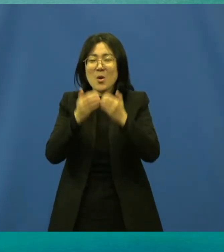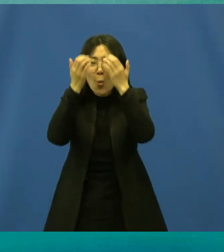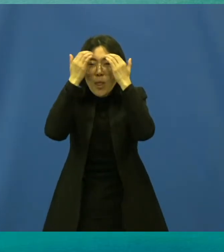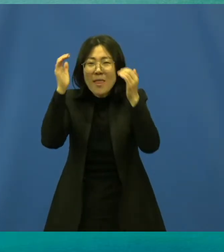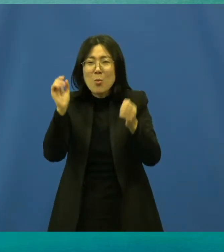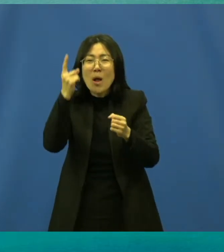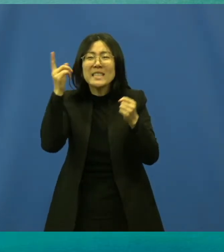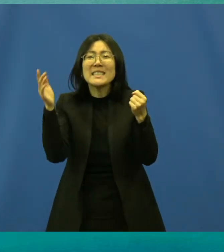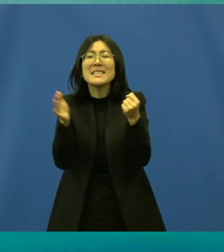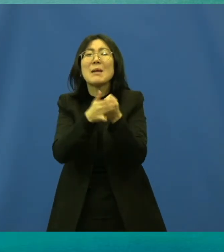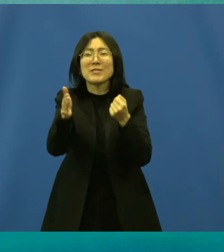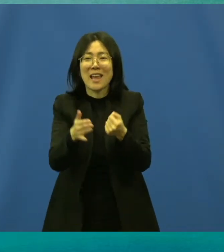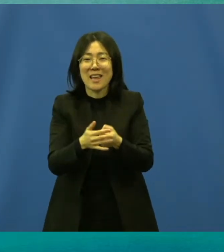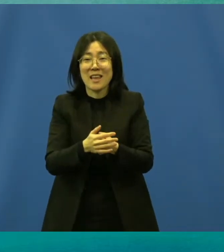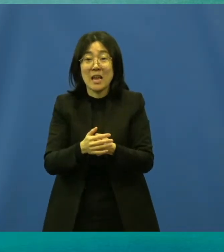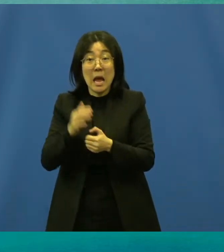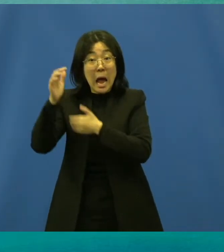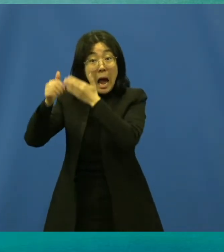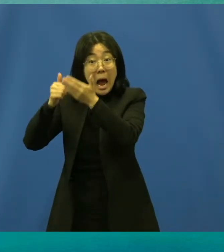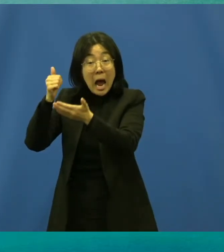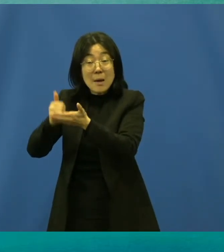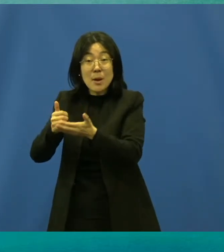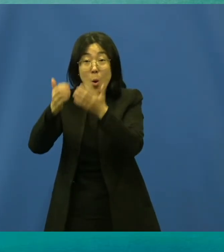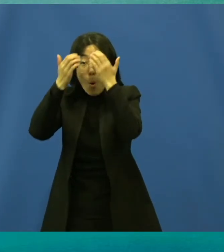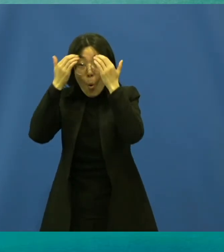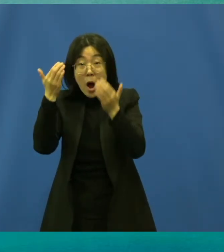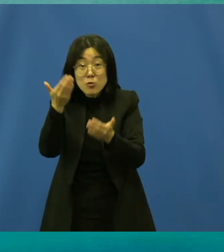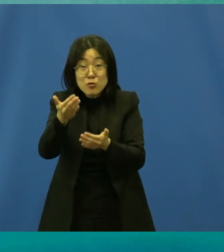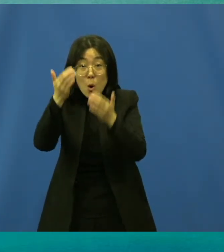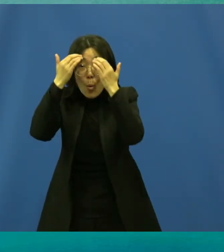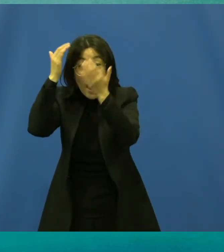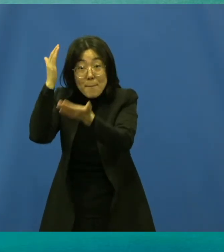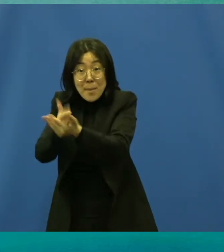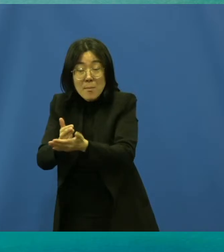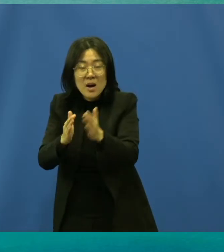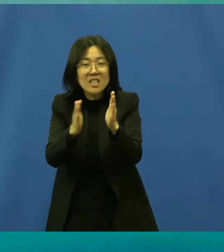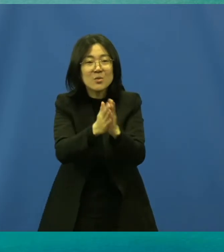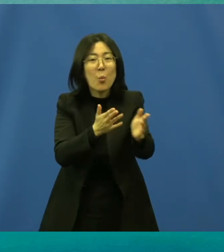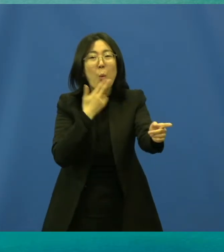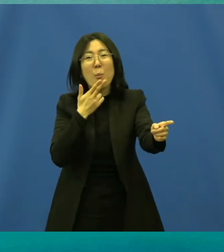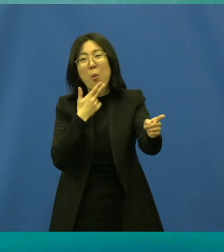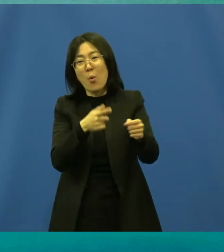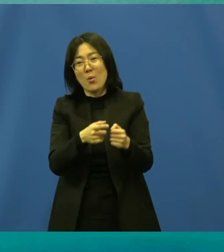그러니까 하나님이 고난을 통해 기도의 자리로 데리고 가시는 거예요.